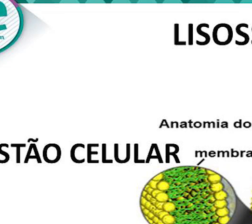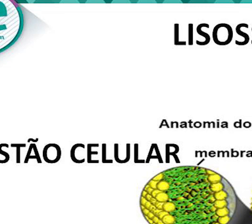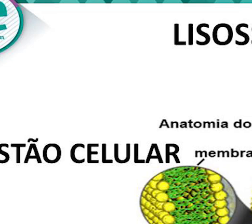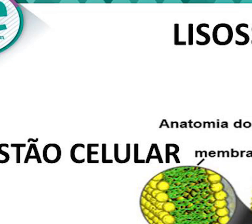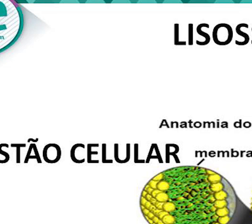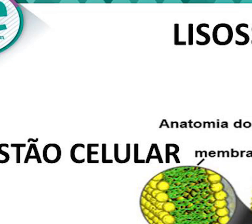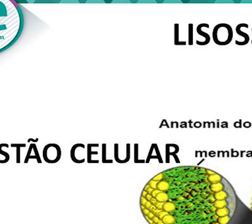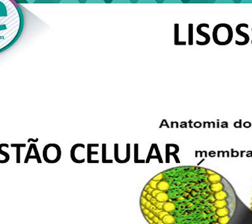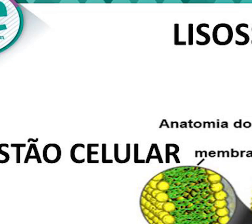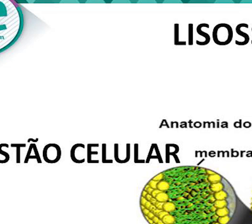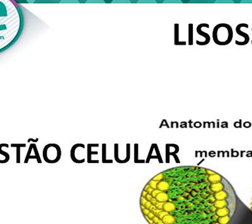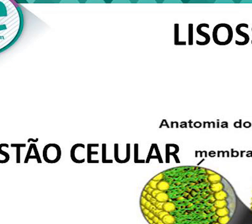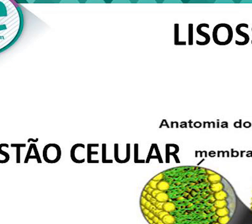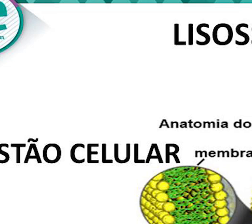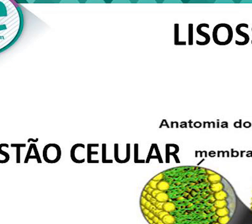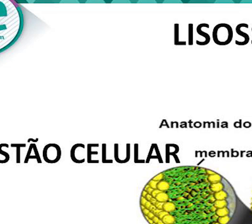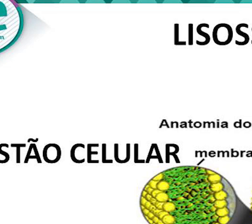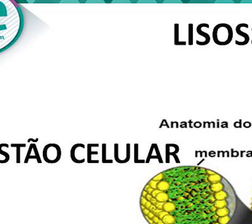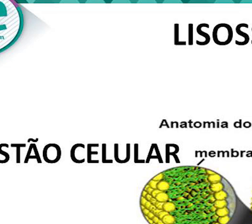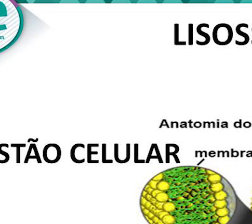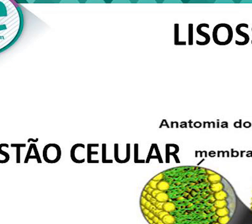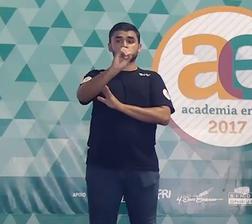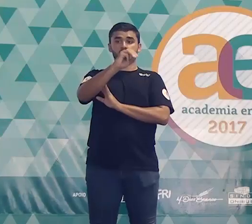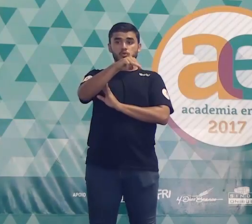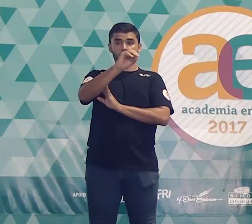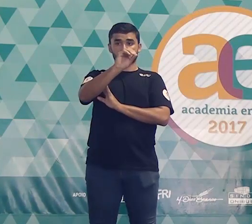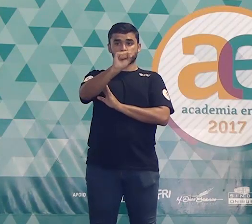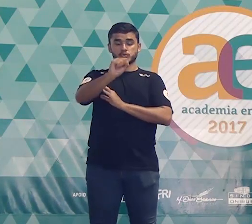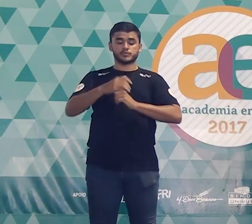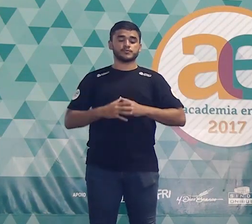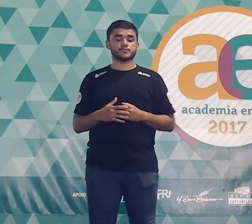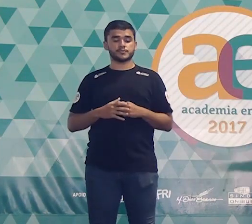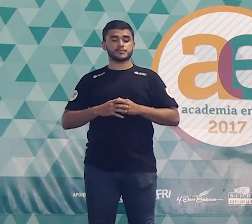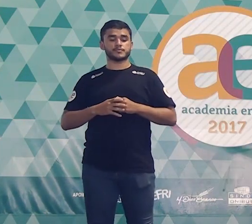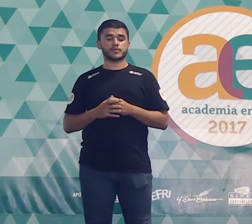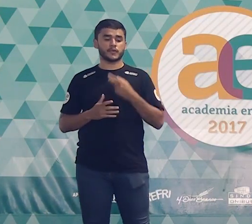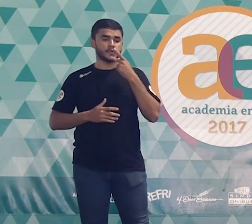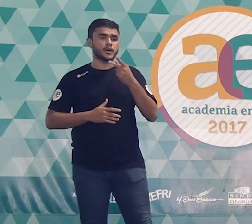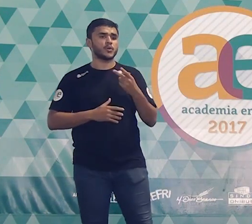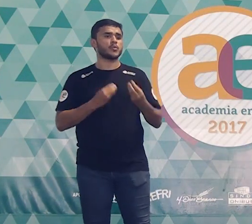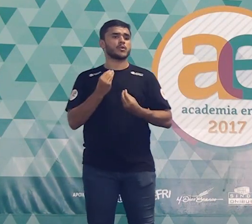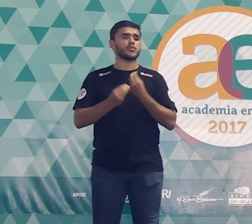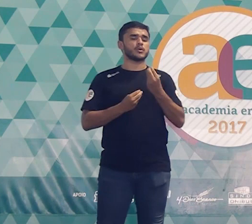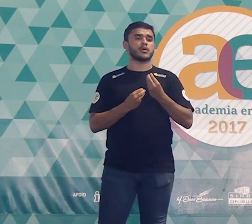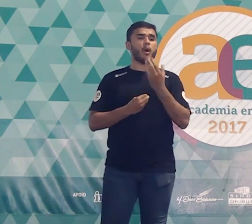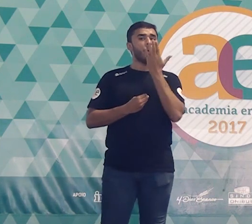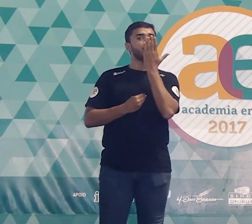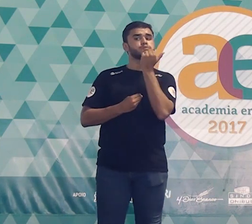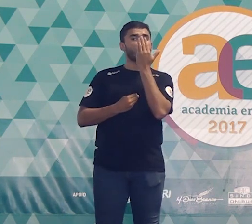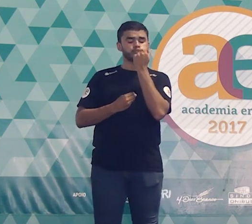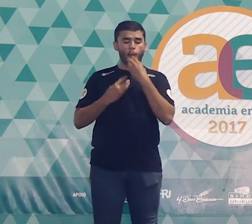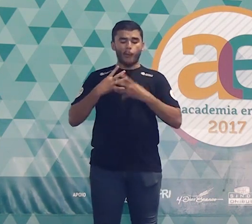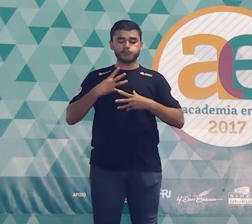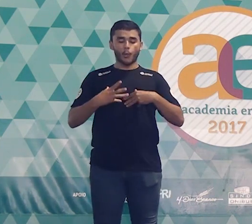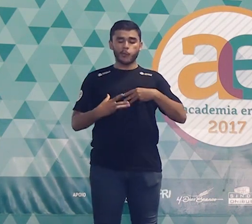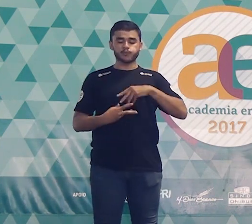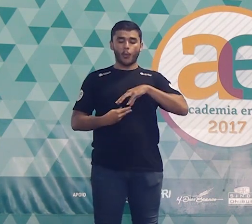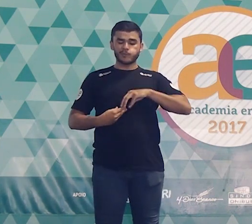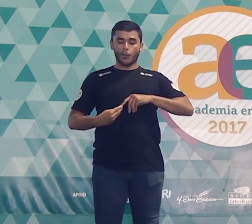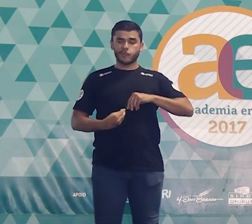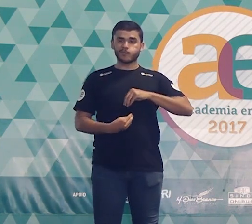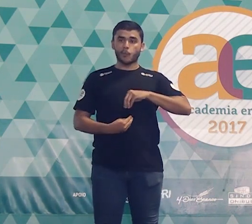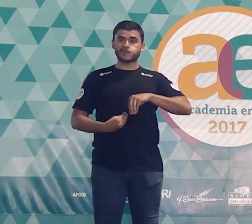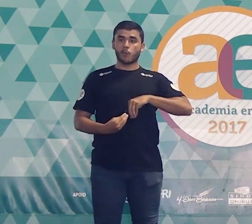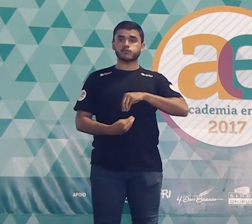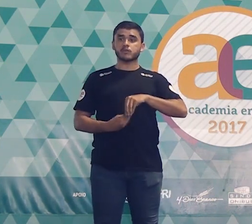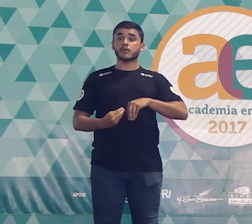um filho dessas duas organelas. E qual é a função do lisossomo, gente? Digestão celular. Então, tudo que tem a ver